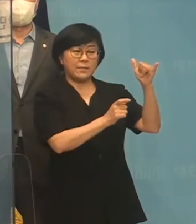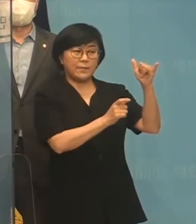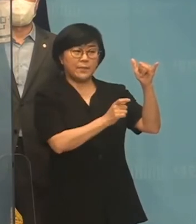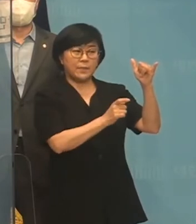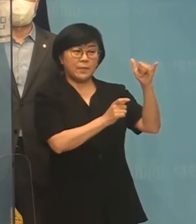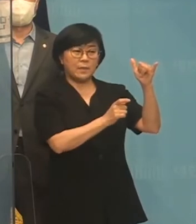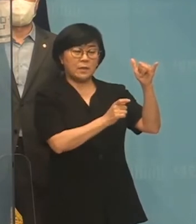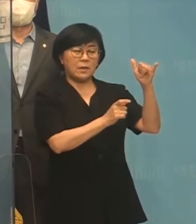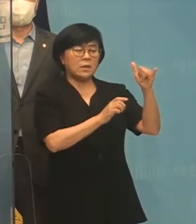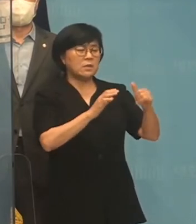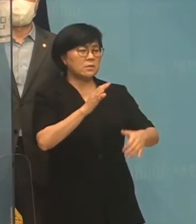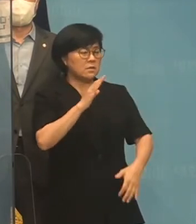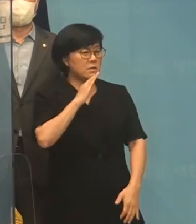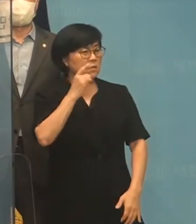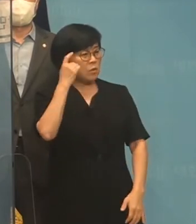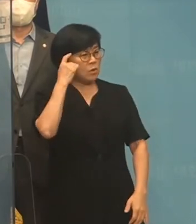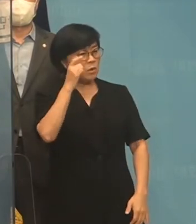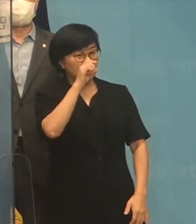지능적으로